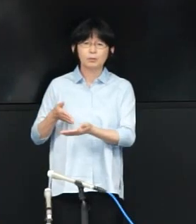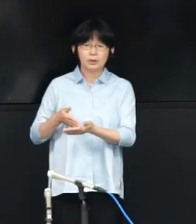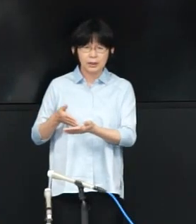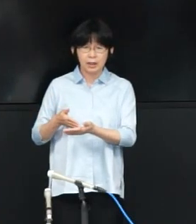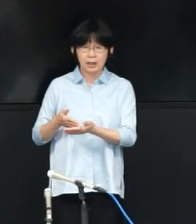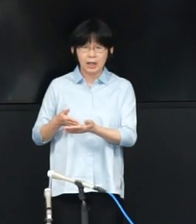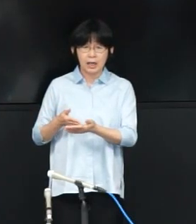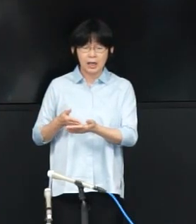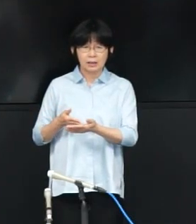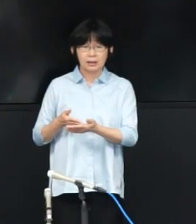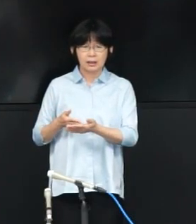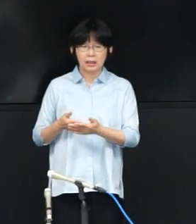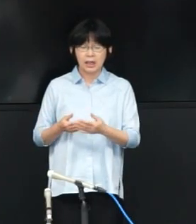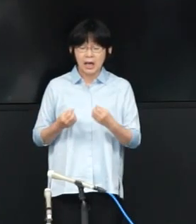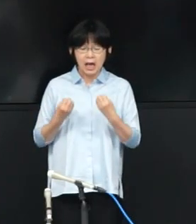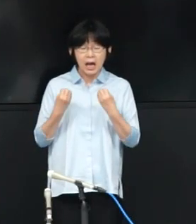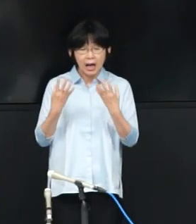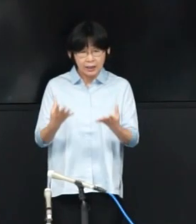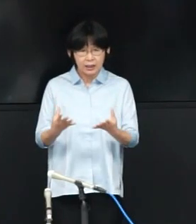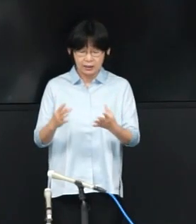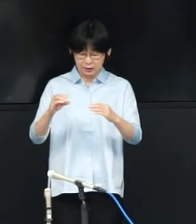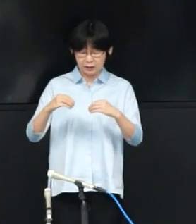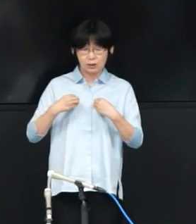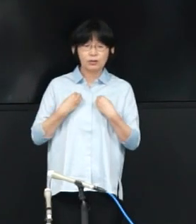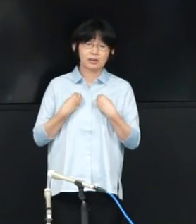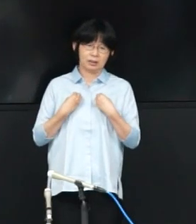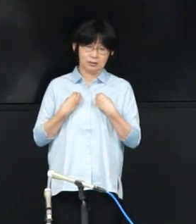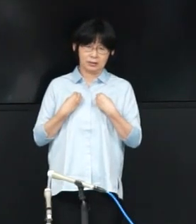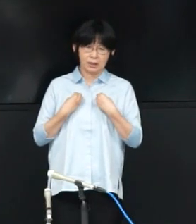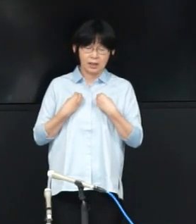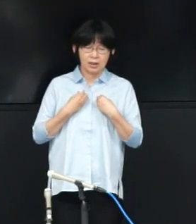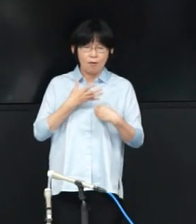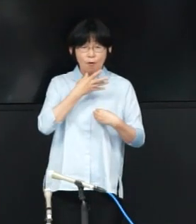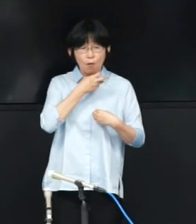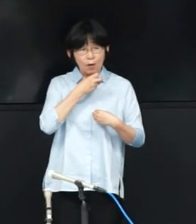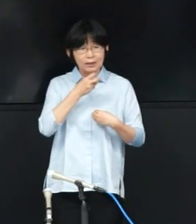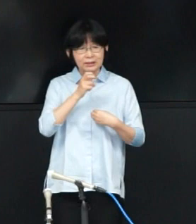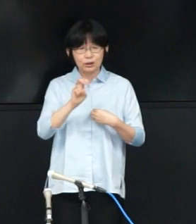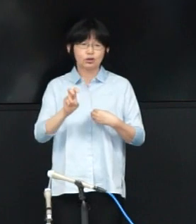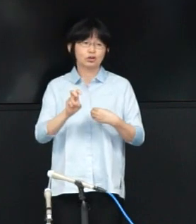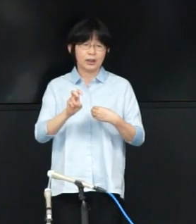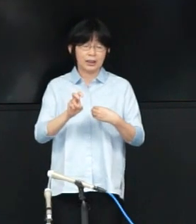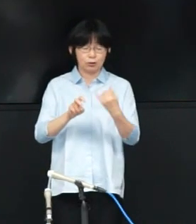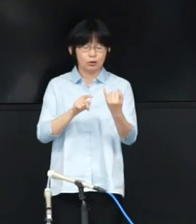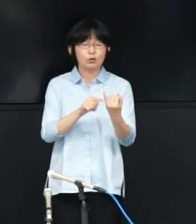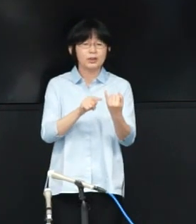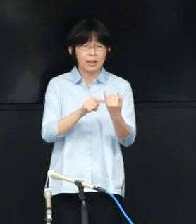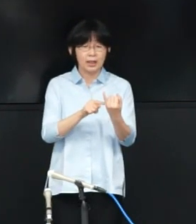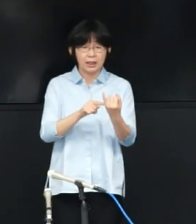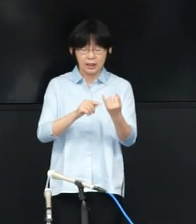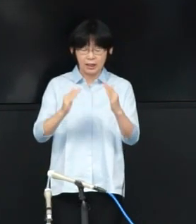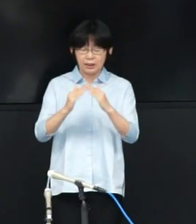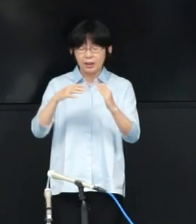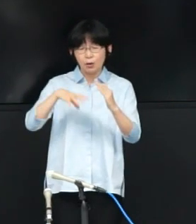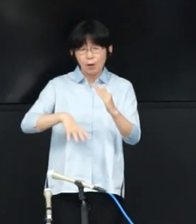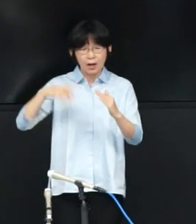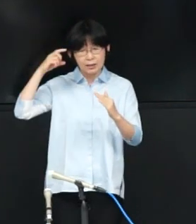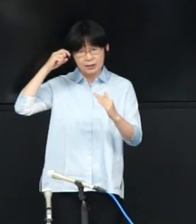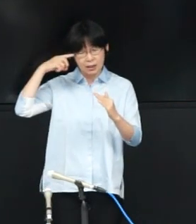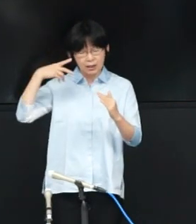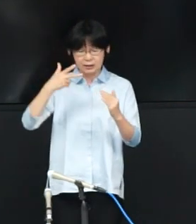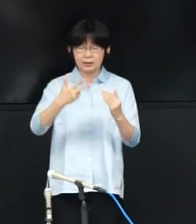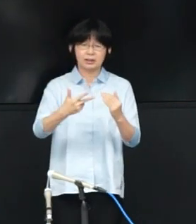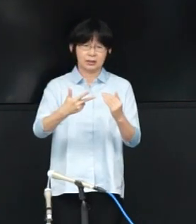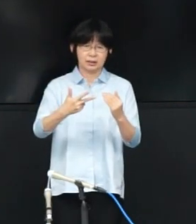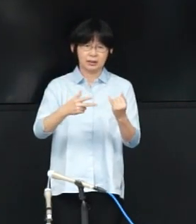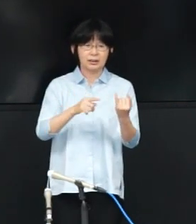規で陽性を確認した方は20代女性佐賀市の方でございます。詳細はこれ